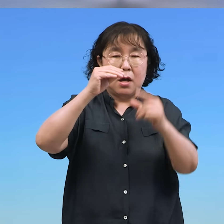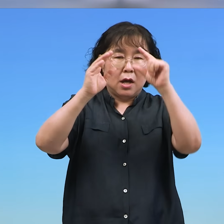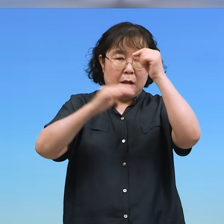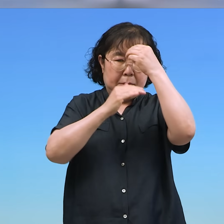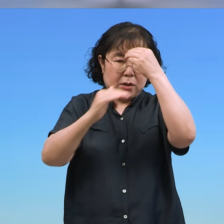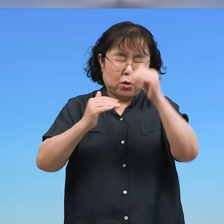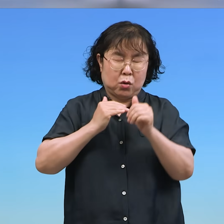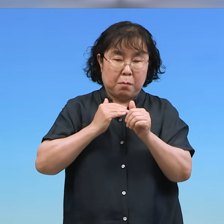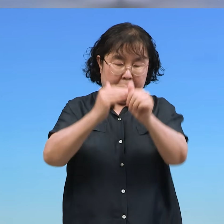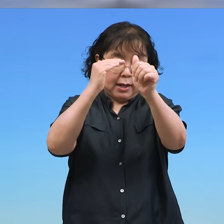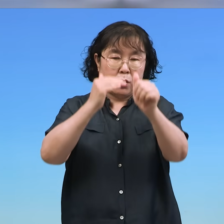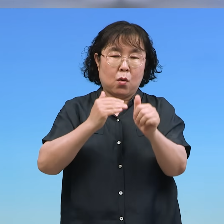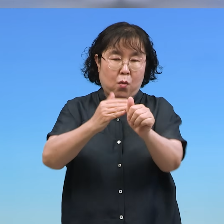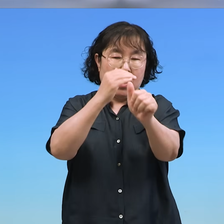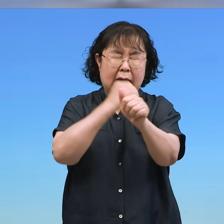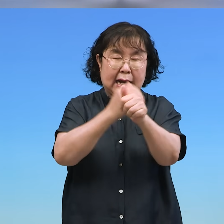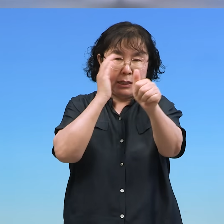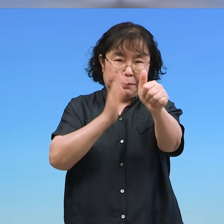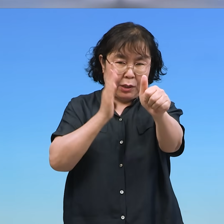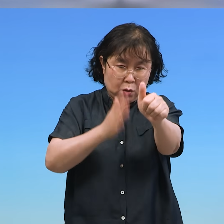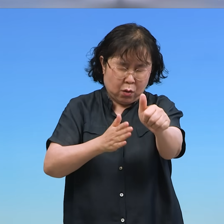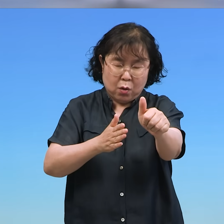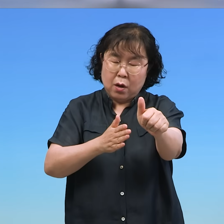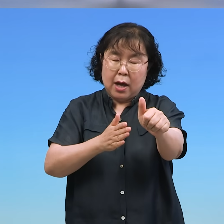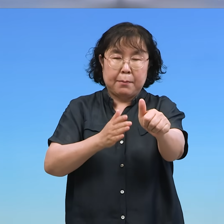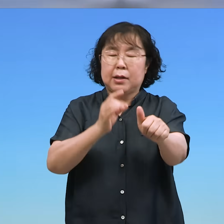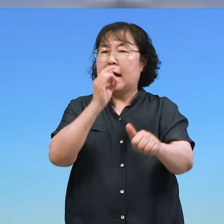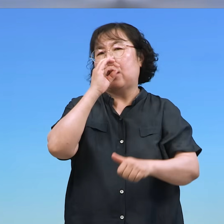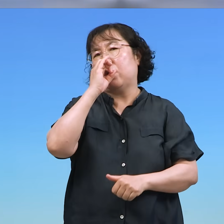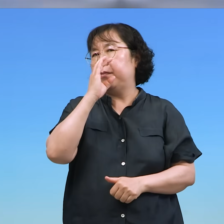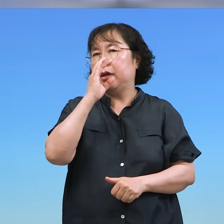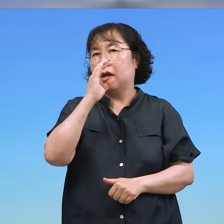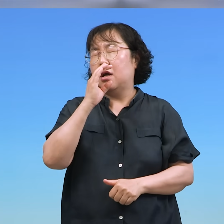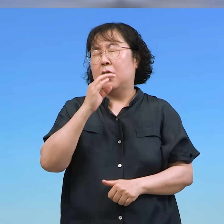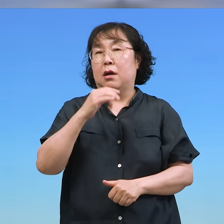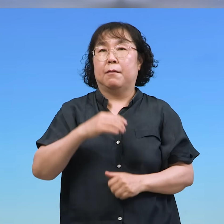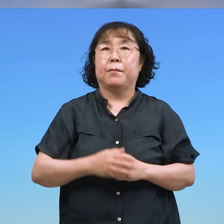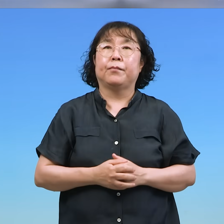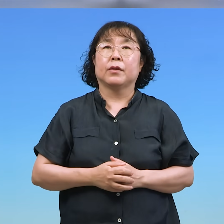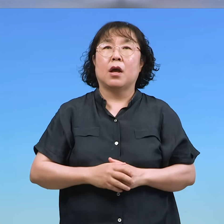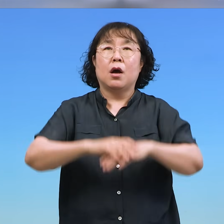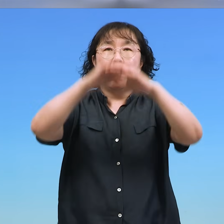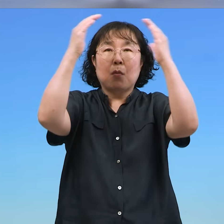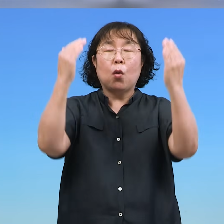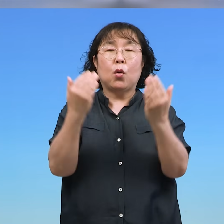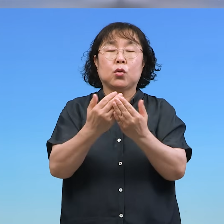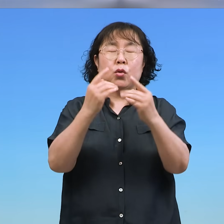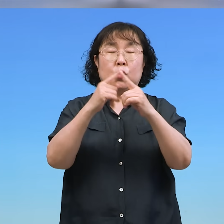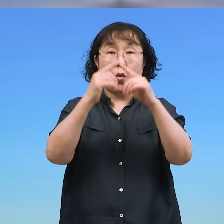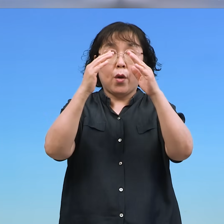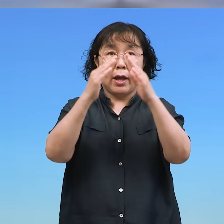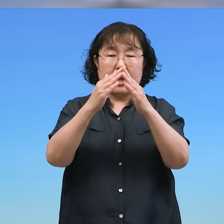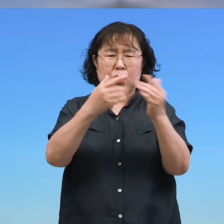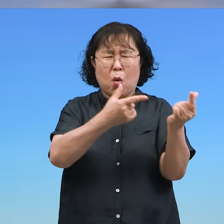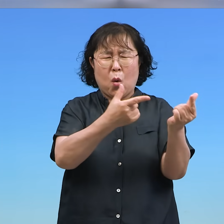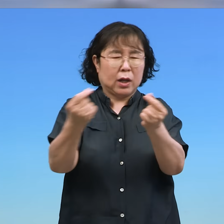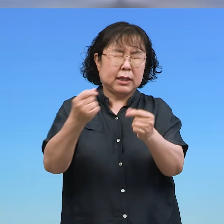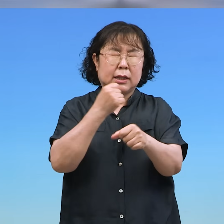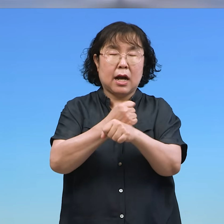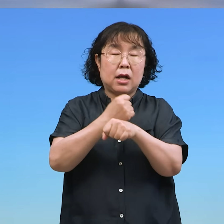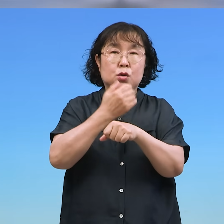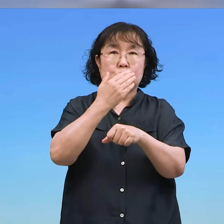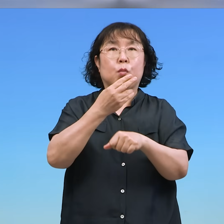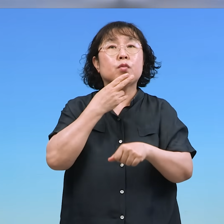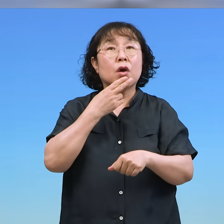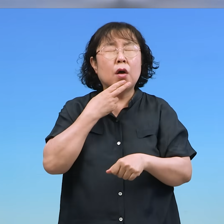설교를 한다면요, 그거는 월권 중에 월권이에요. 모든 교회가 이렇게 그냥 한 칼라로 가는 거